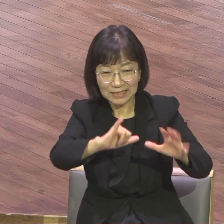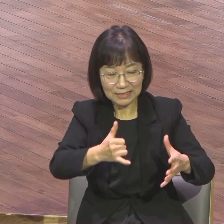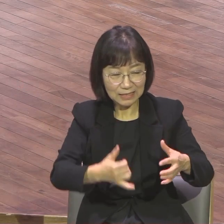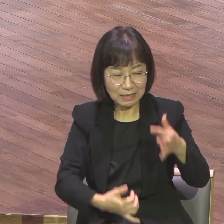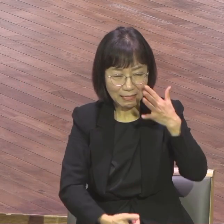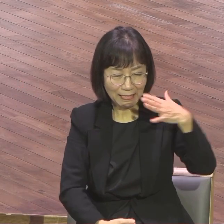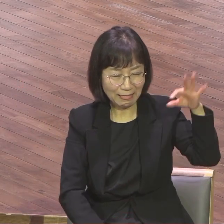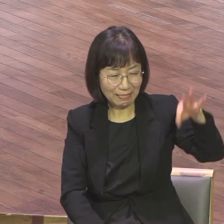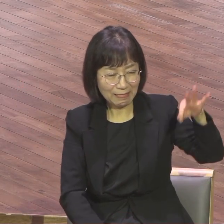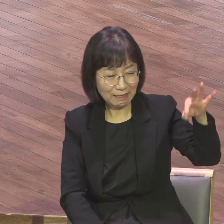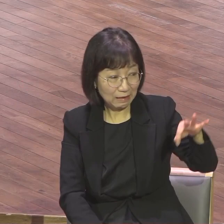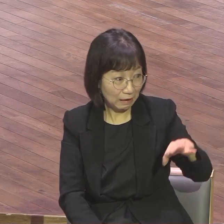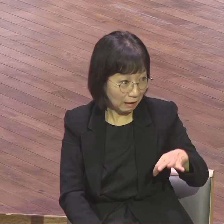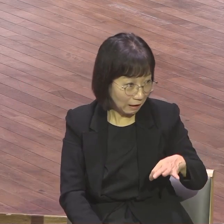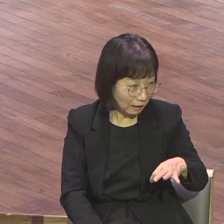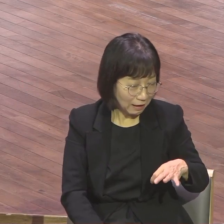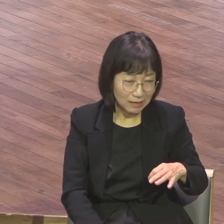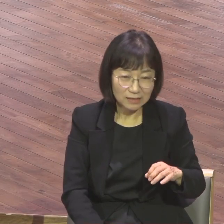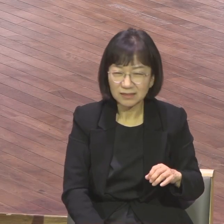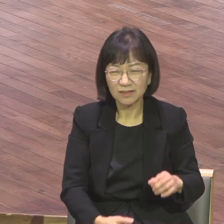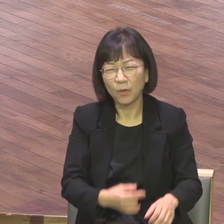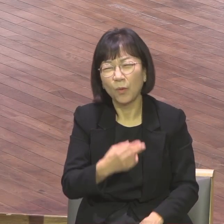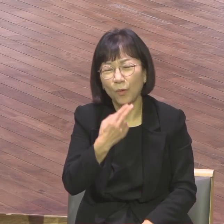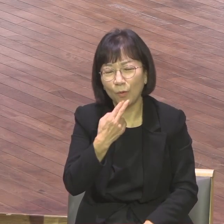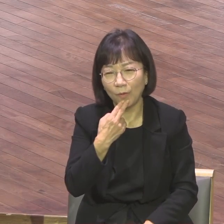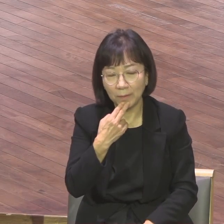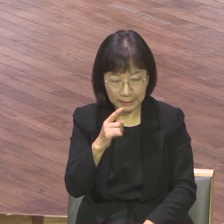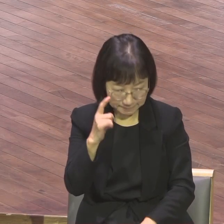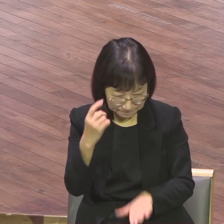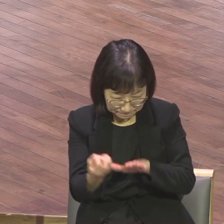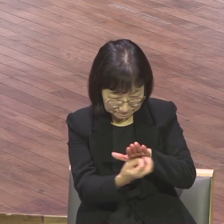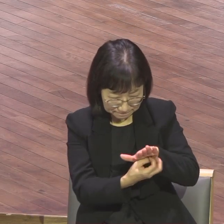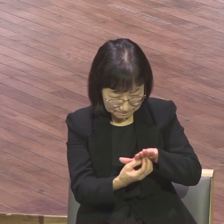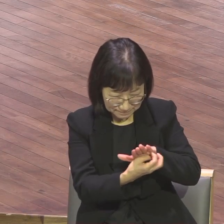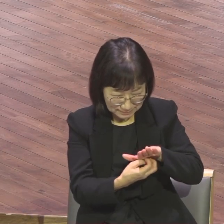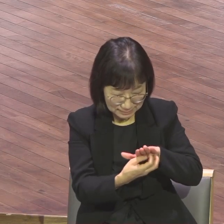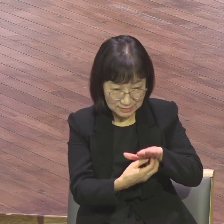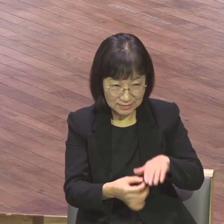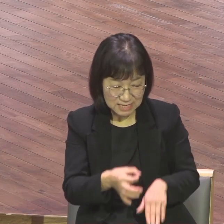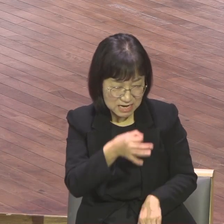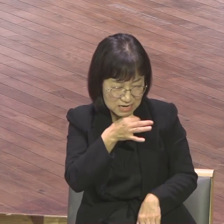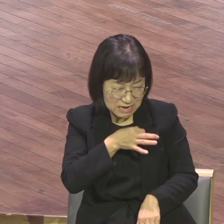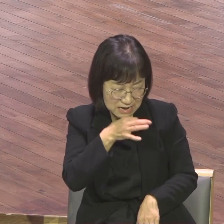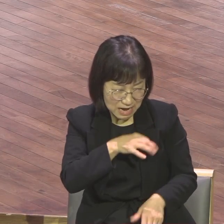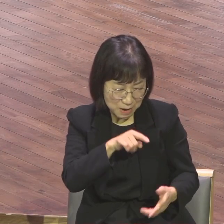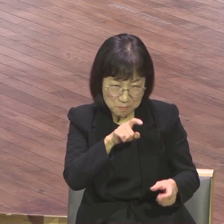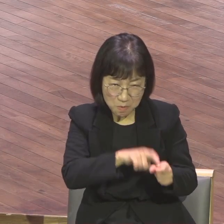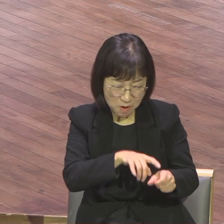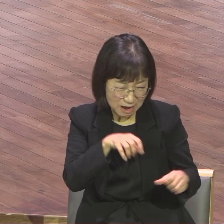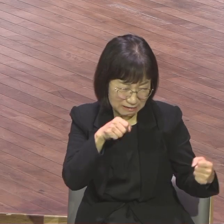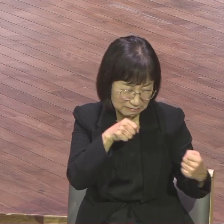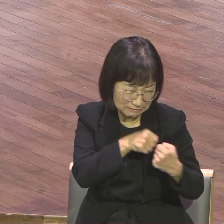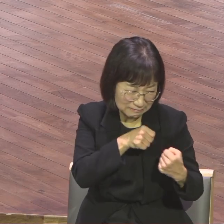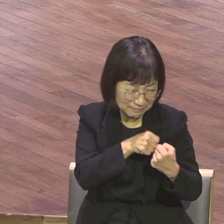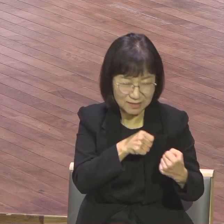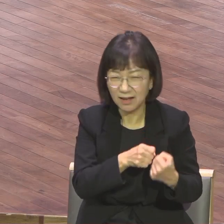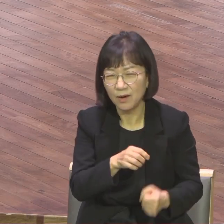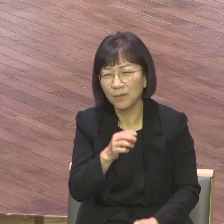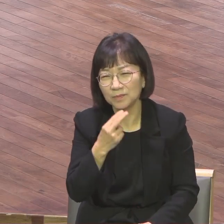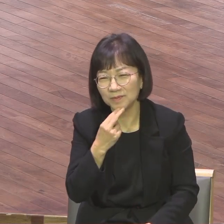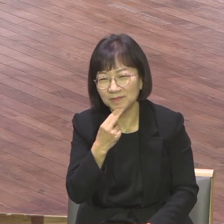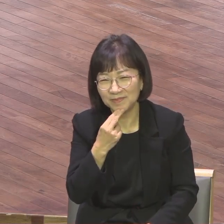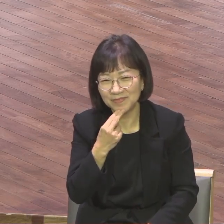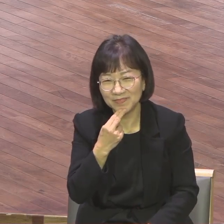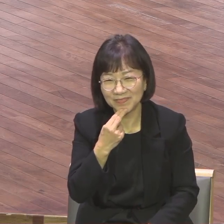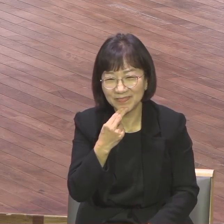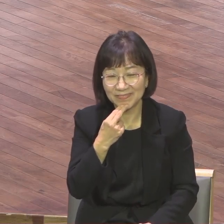것, 뭐 이런 이권 다툼 이런 것 때문에 좌지우지하지 않습니다. 이 서론 가지고. 산